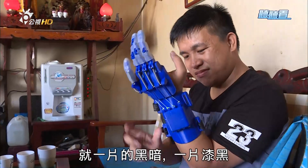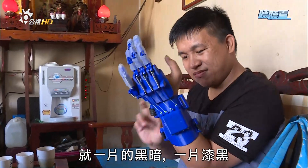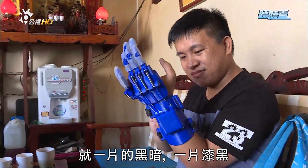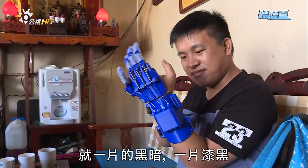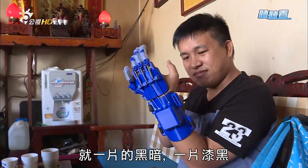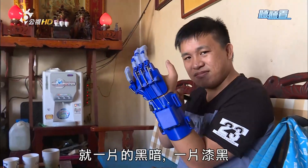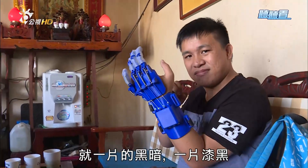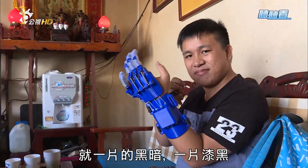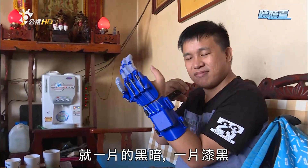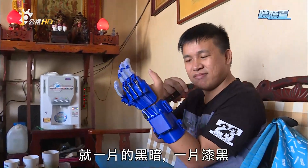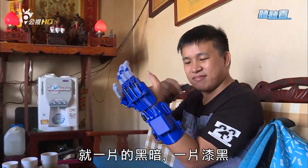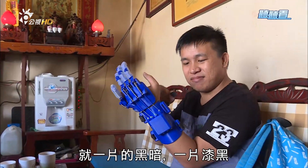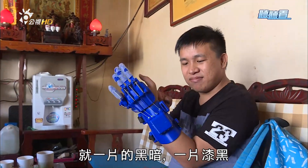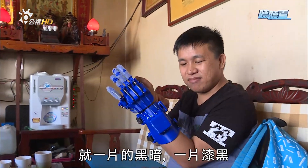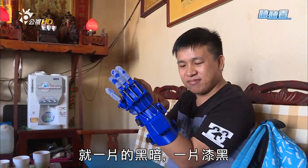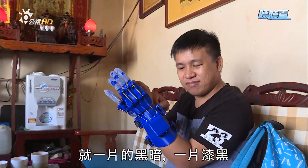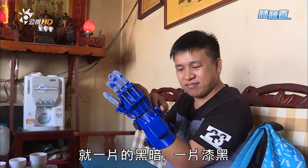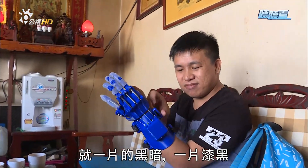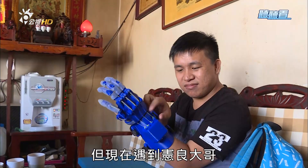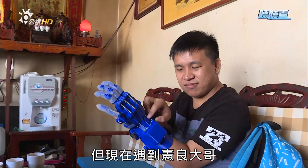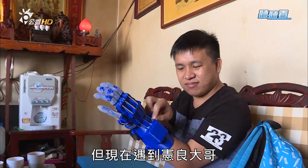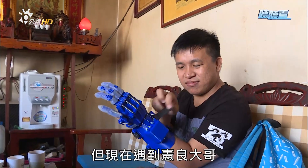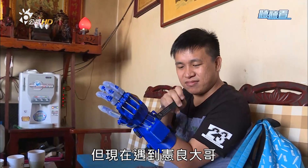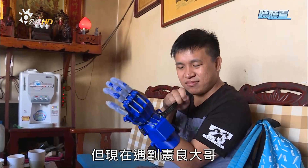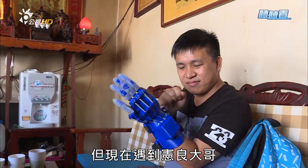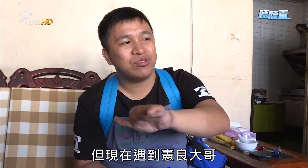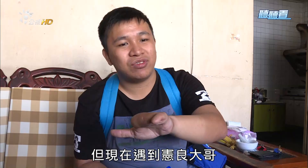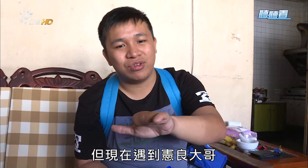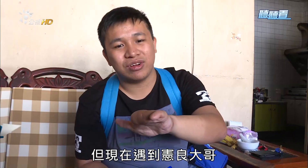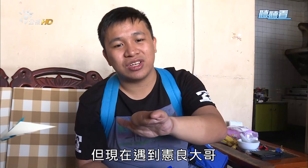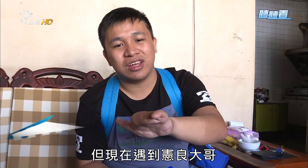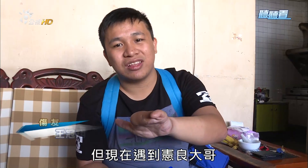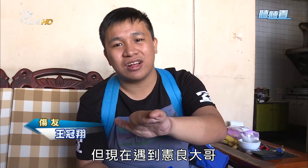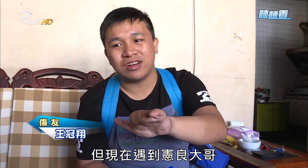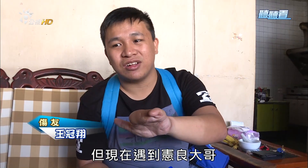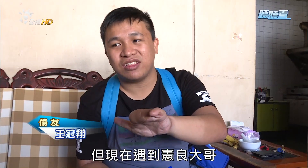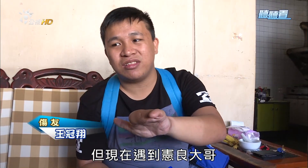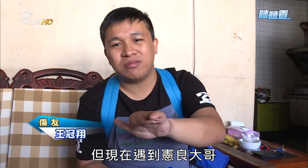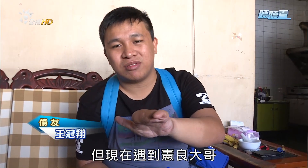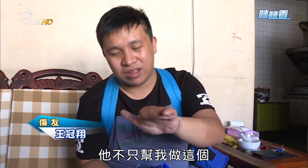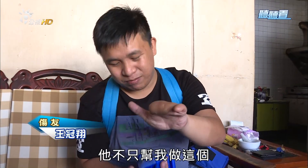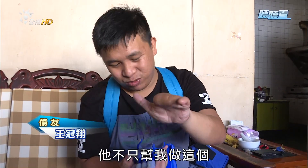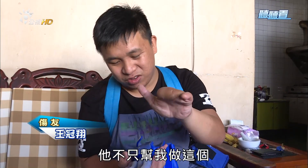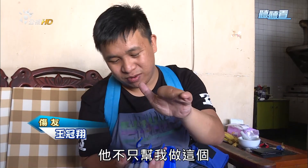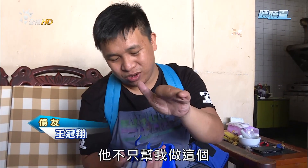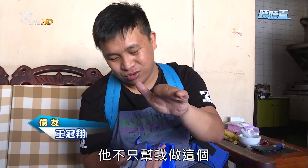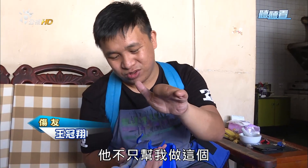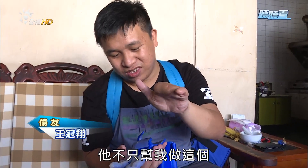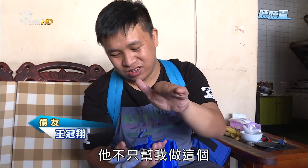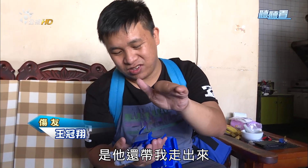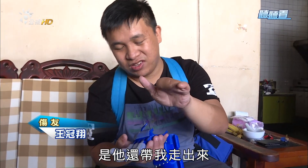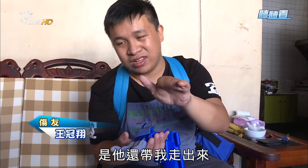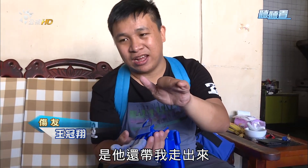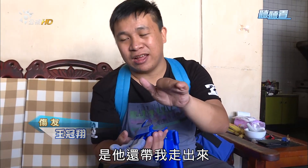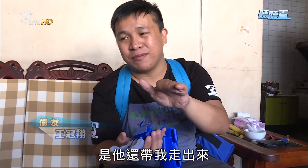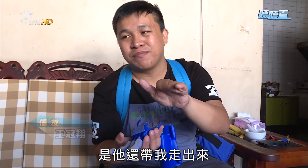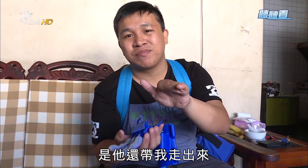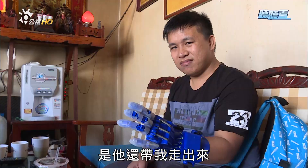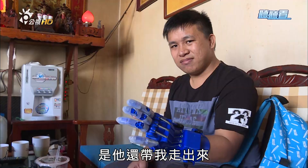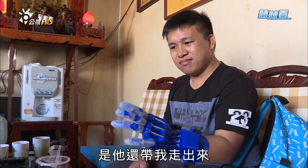黑暗一片漆黑。但现在遇到宪良大哥，他不止帮我做这个，是他还带